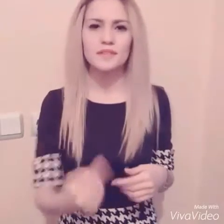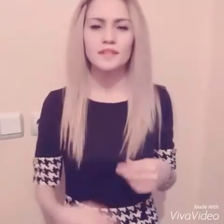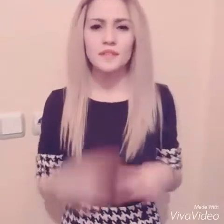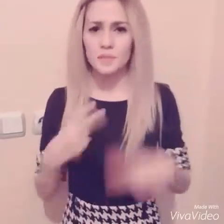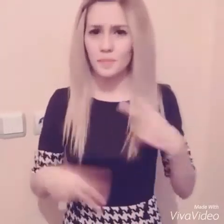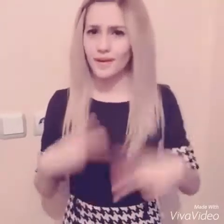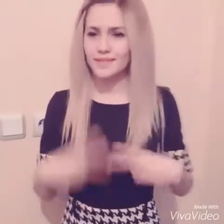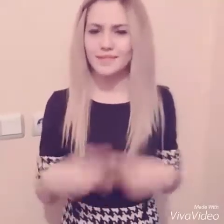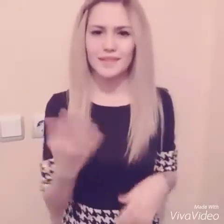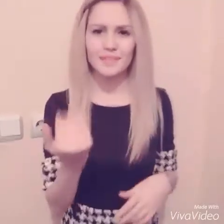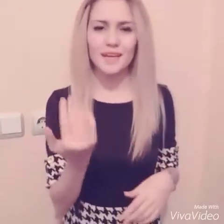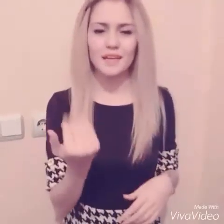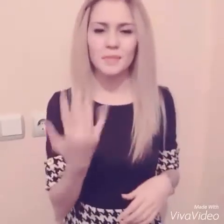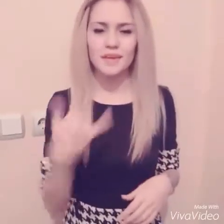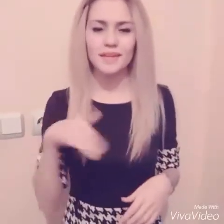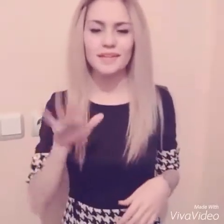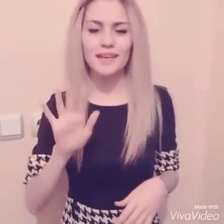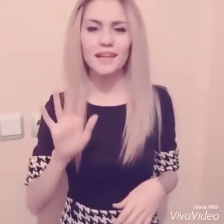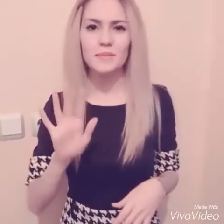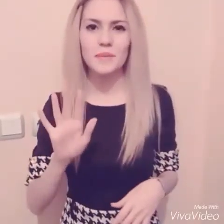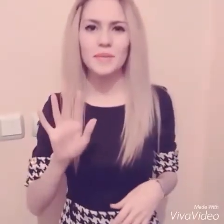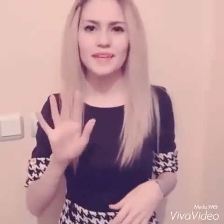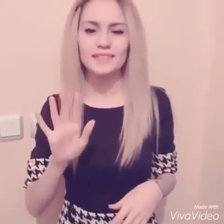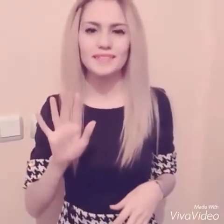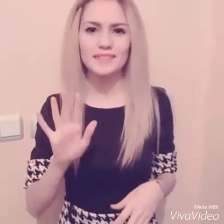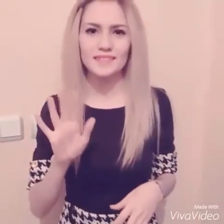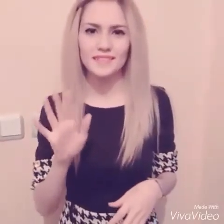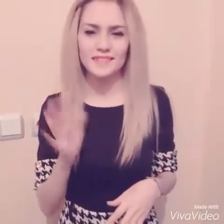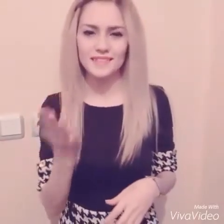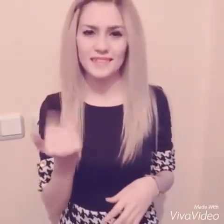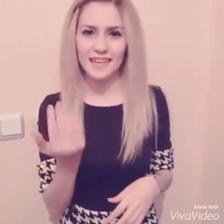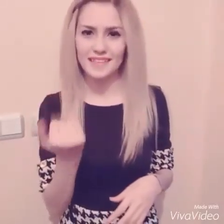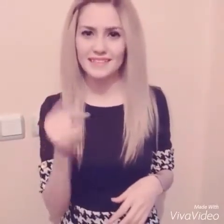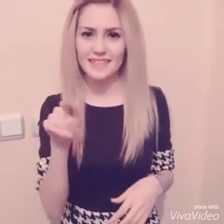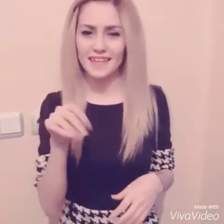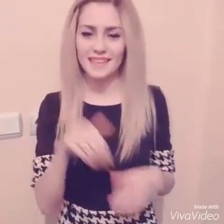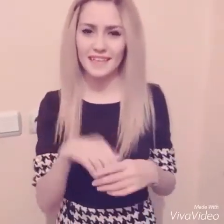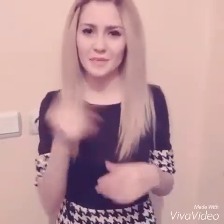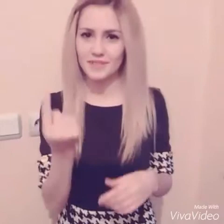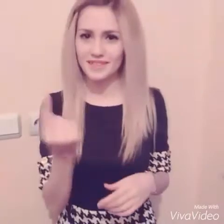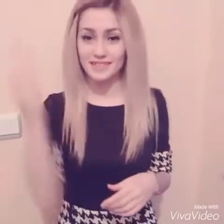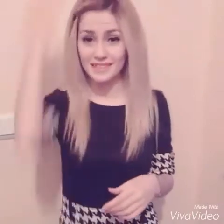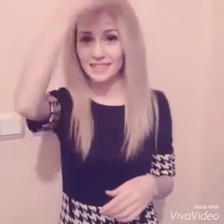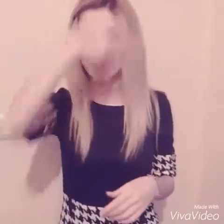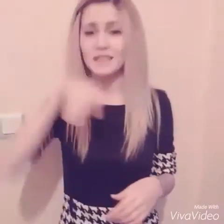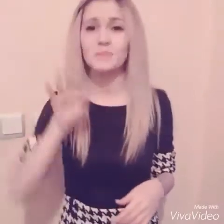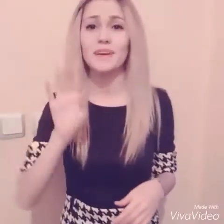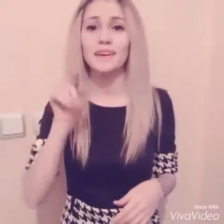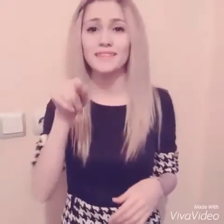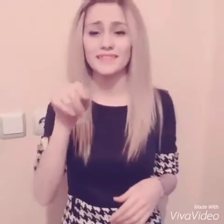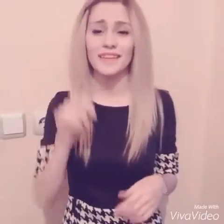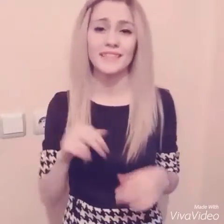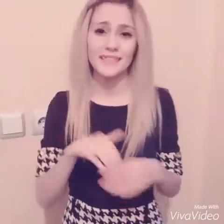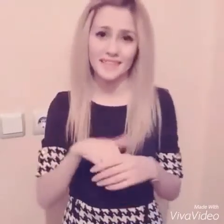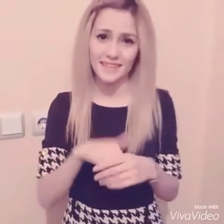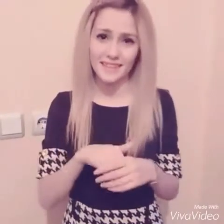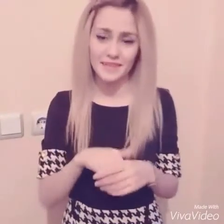demektir. Bazen gelmek gelmemektir. Gelsen de bir, gelmesen de.